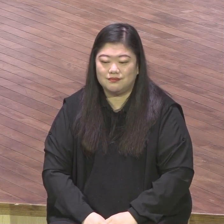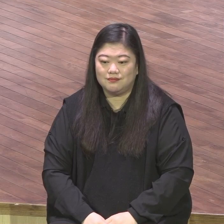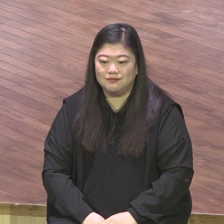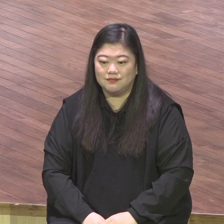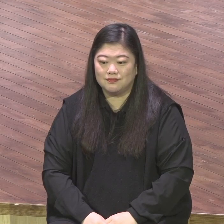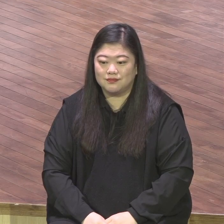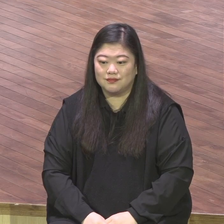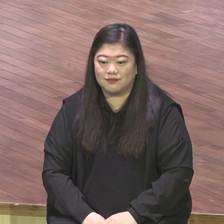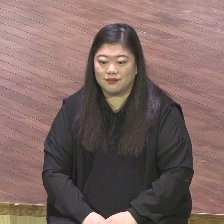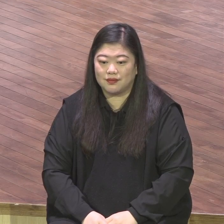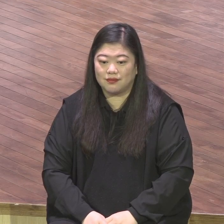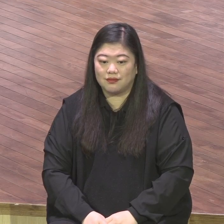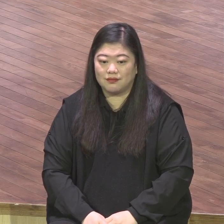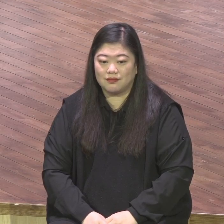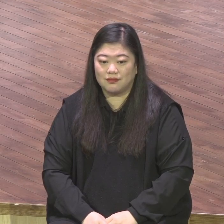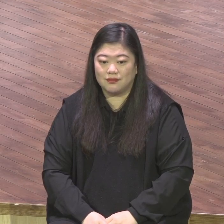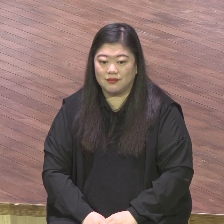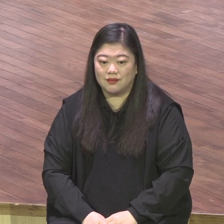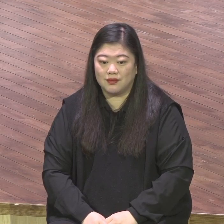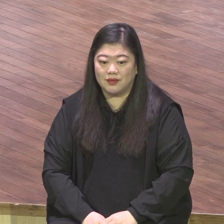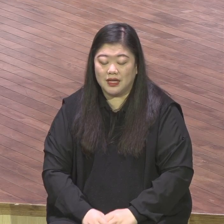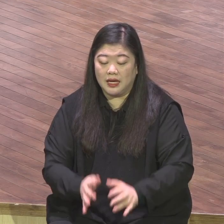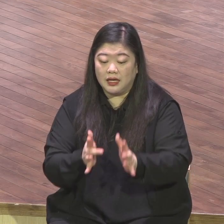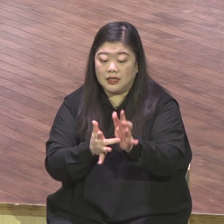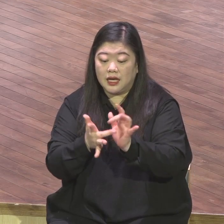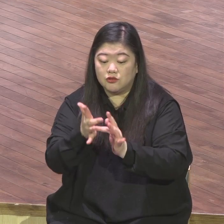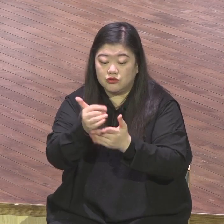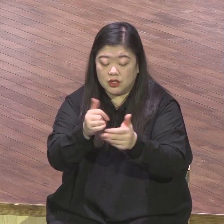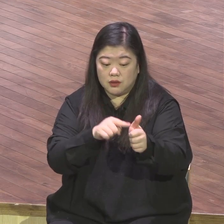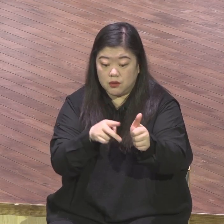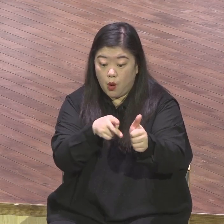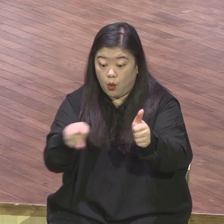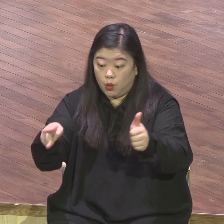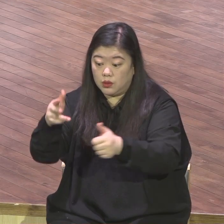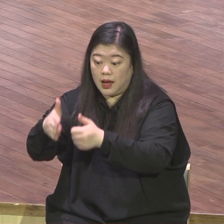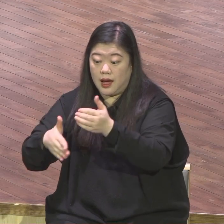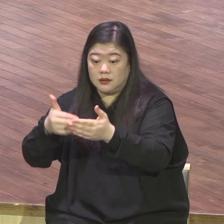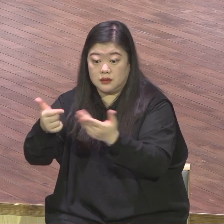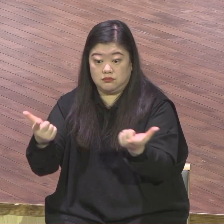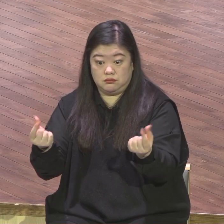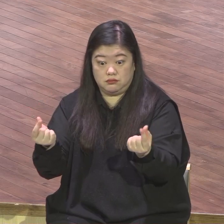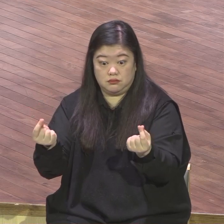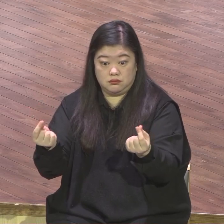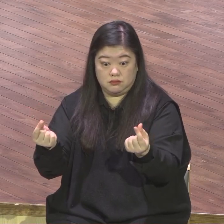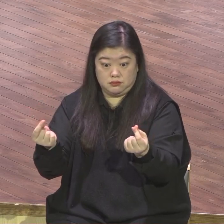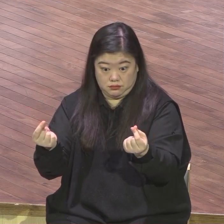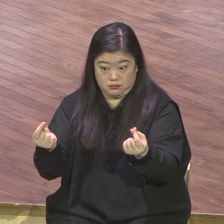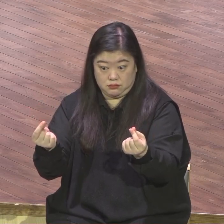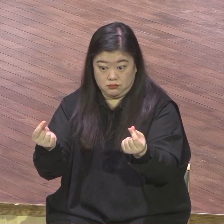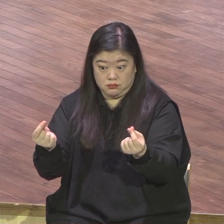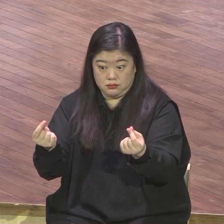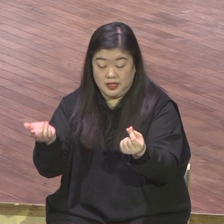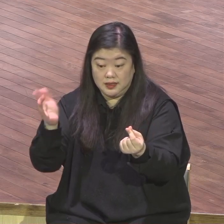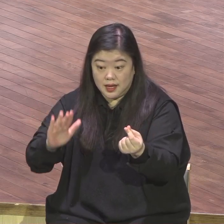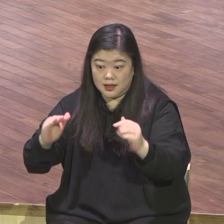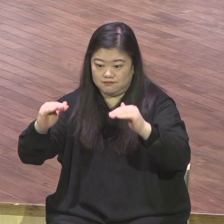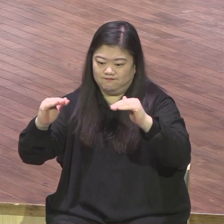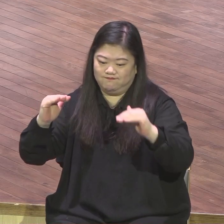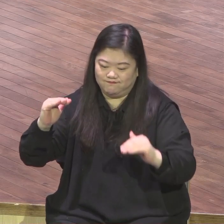십자가에 죽기까지 낮아지신 예수 그리스도의 마음, 죽기까지. 이걸 우리가 본받아야